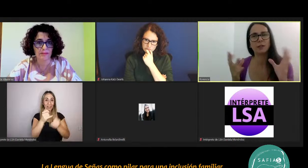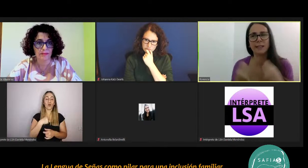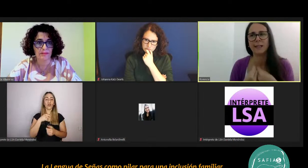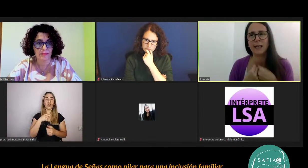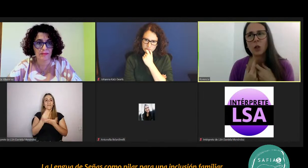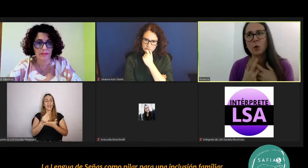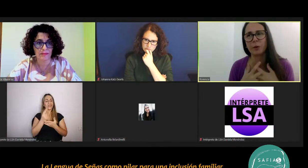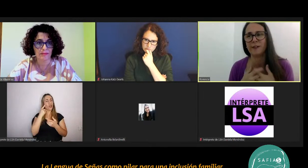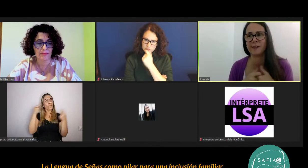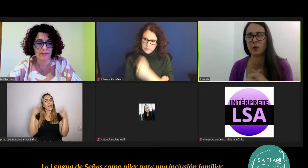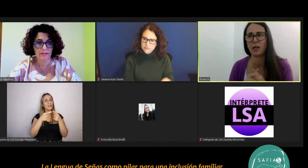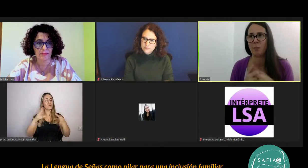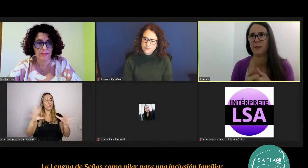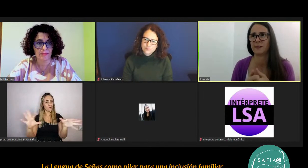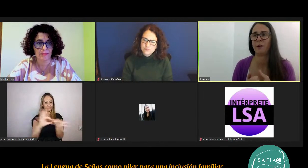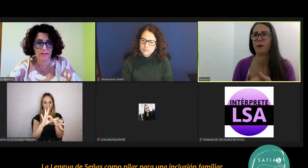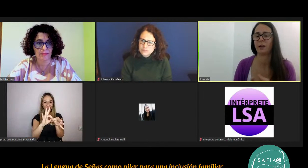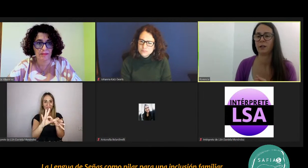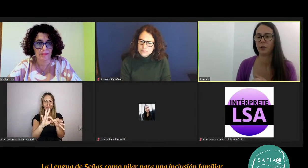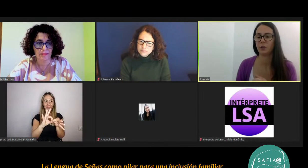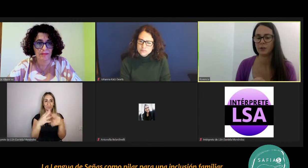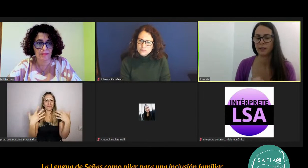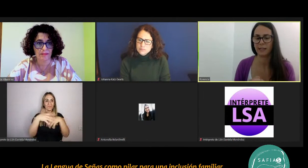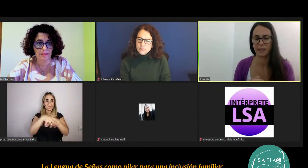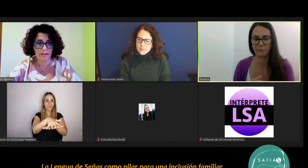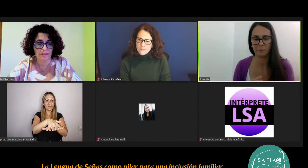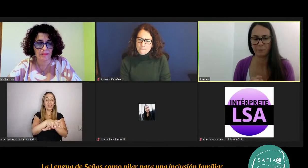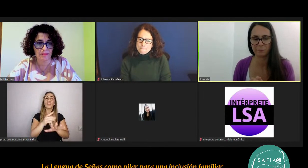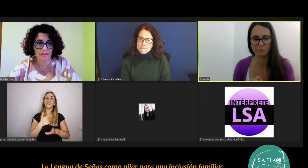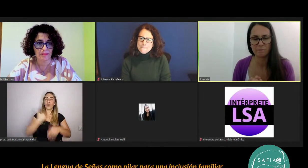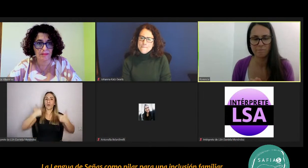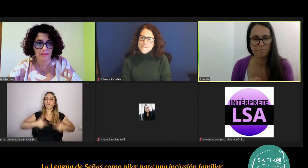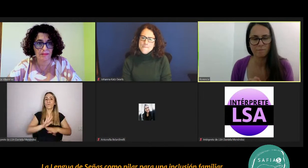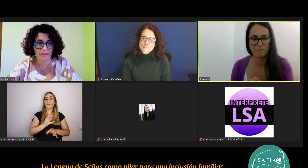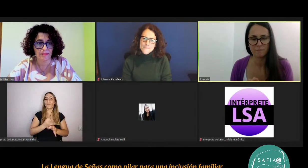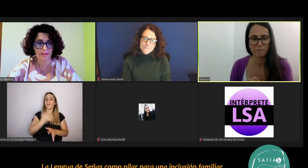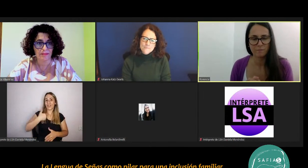Digo, desde el lado profesional pensaba, ¿no?